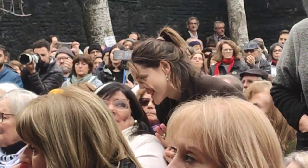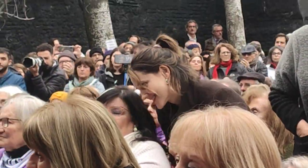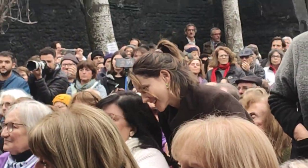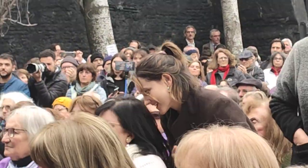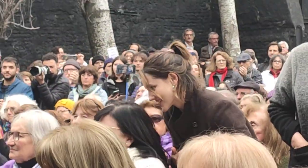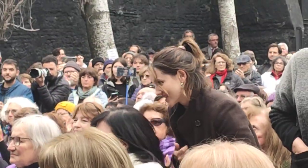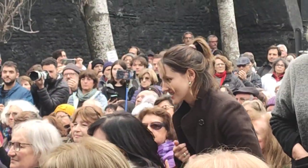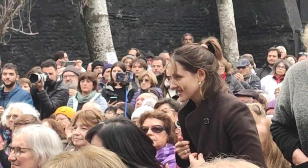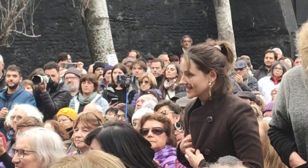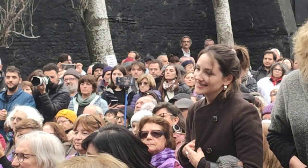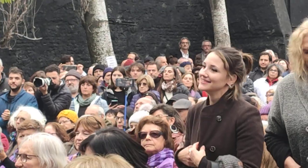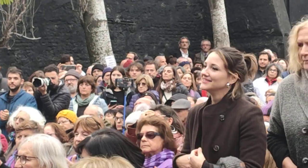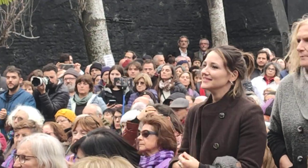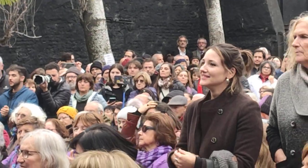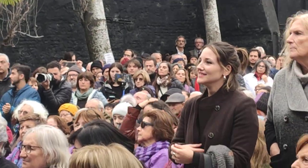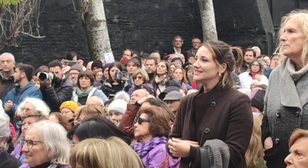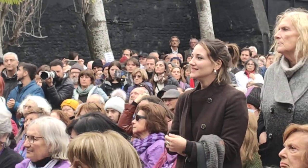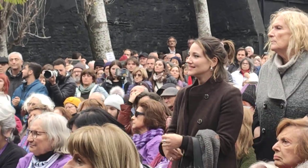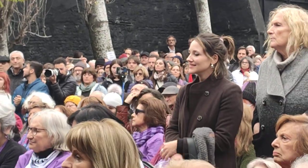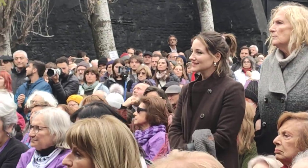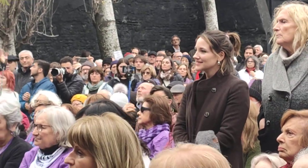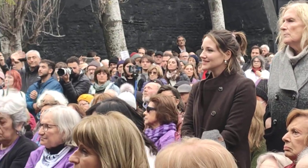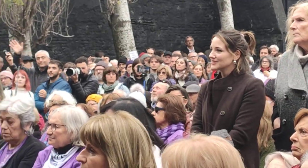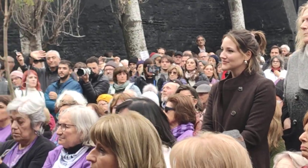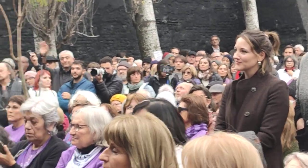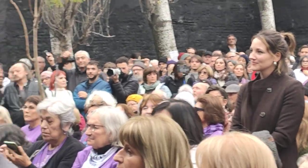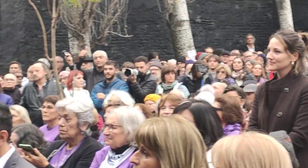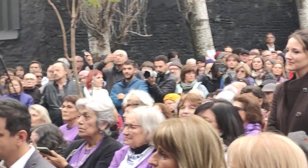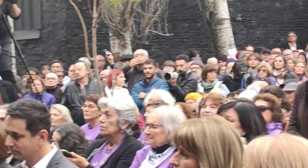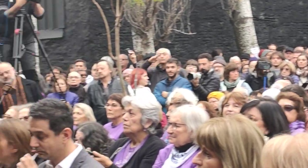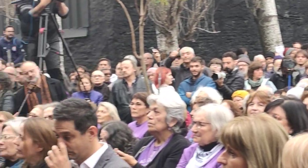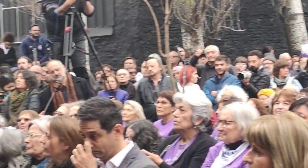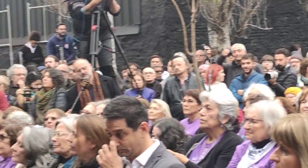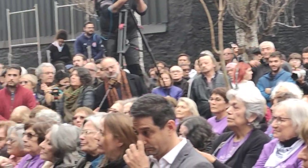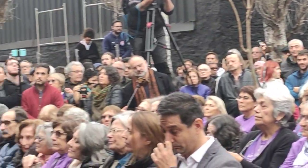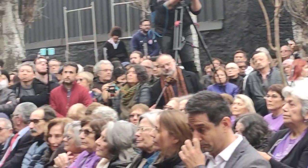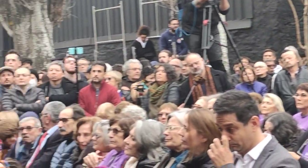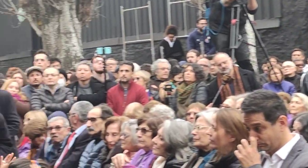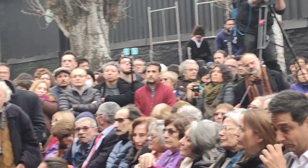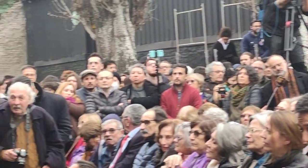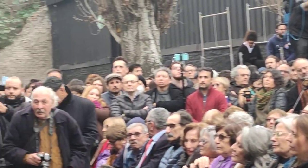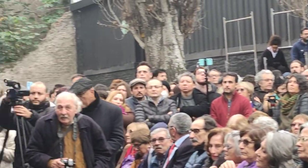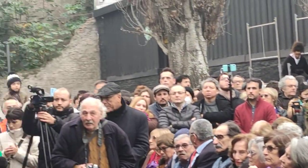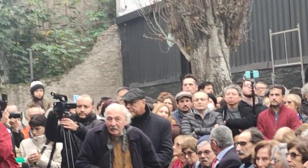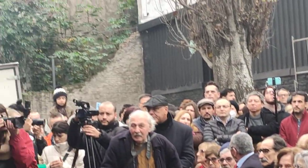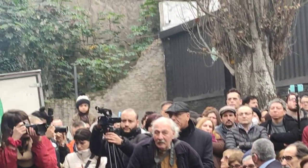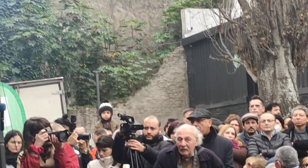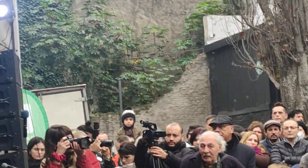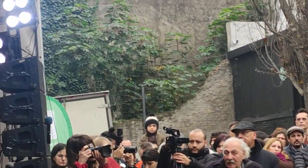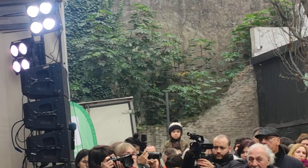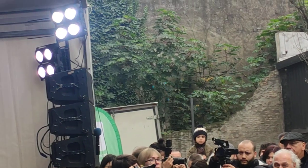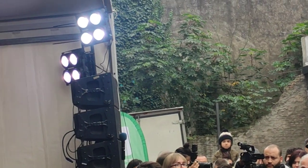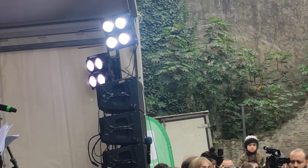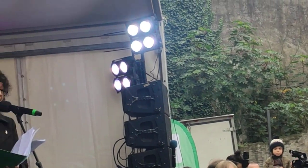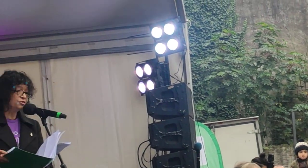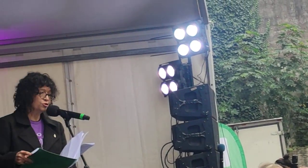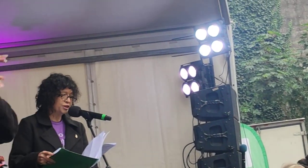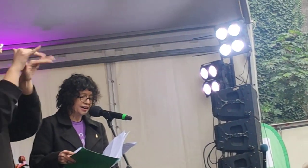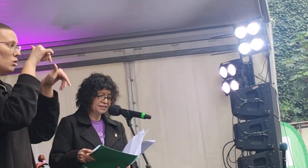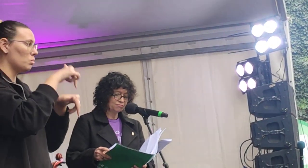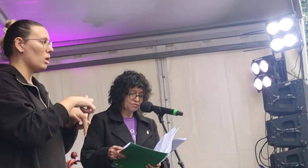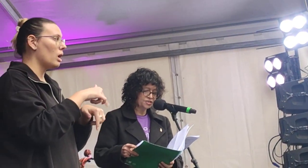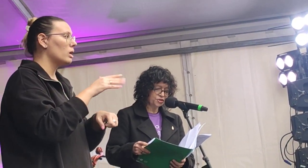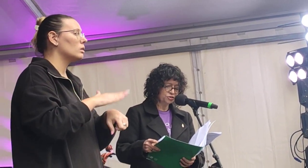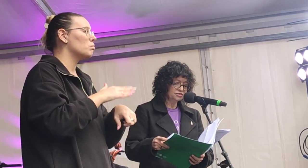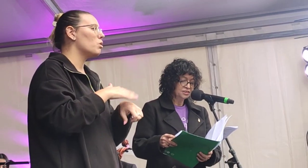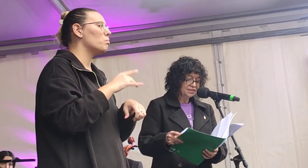Compañeras y compañeros de Crisol, la Federación Uruguaya de Cooperativas de Vivienda por Ayuda Mutua, FUCVAN, saluda hoy esta